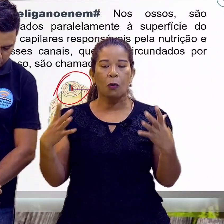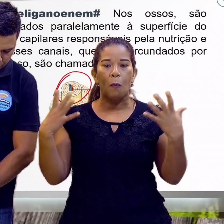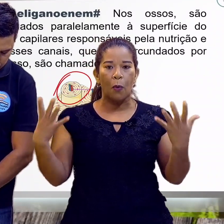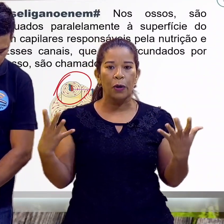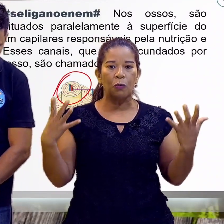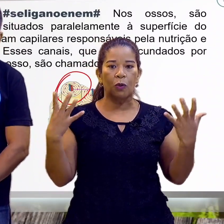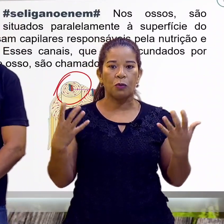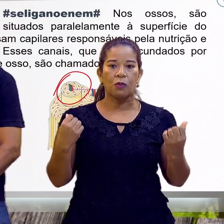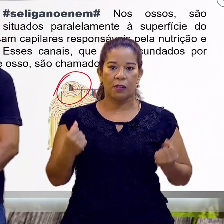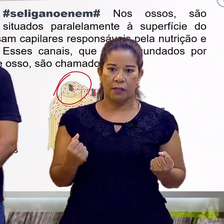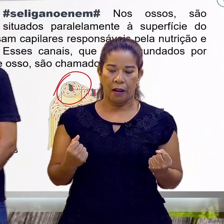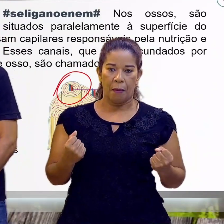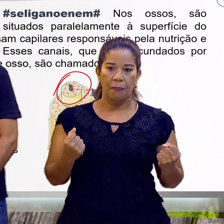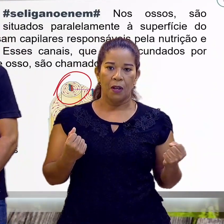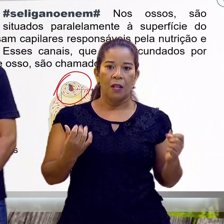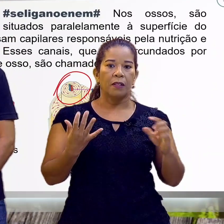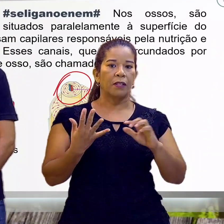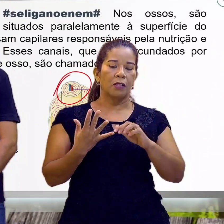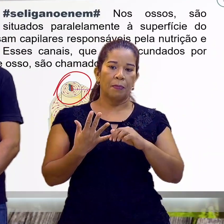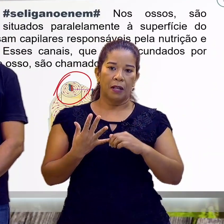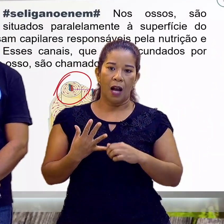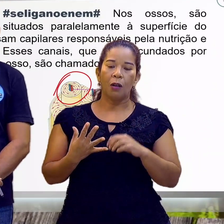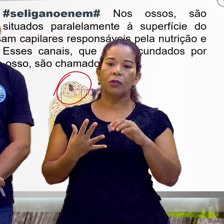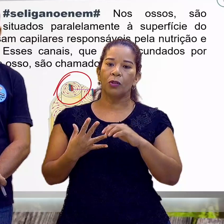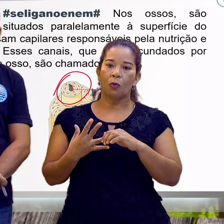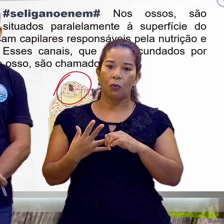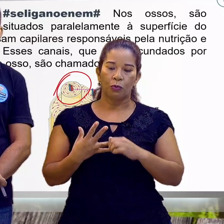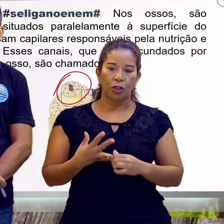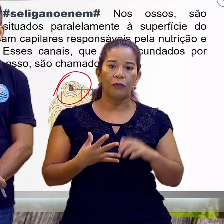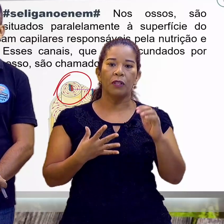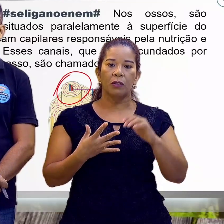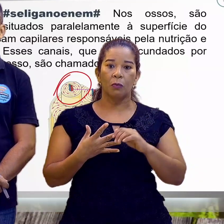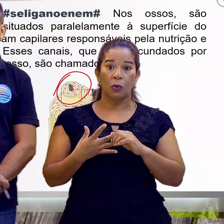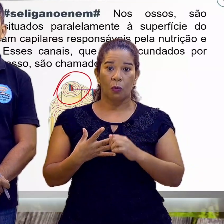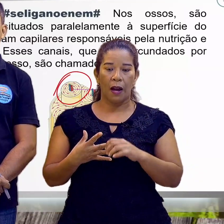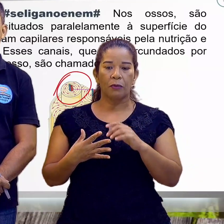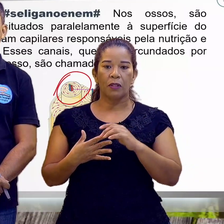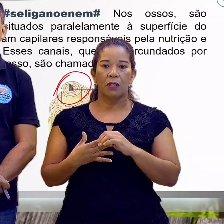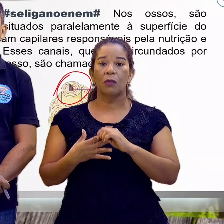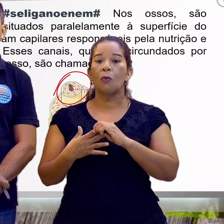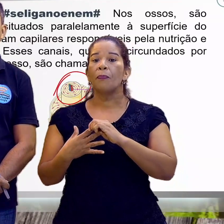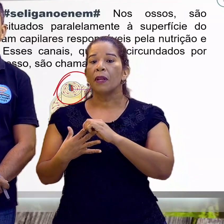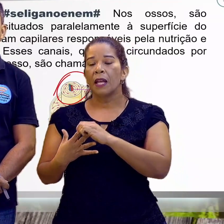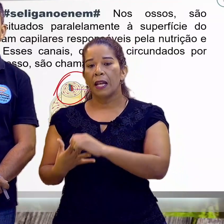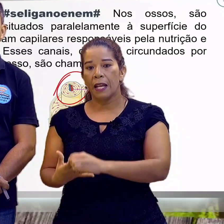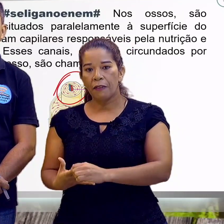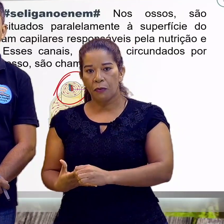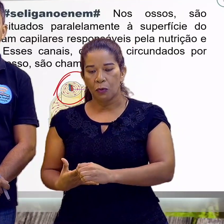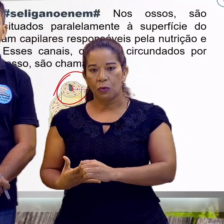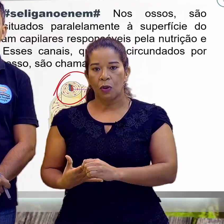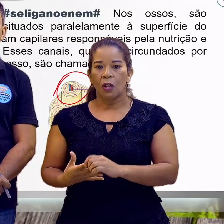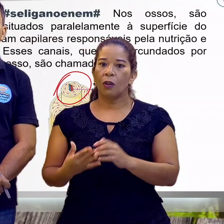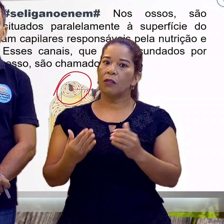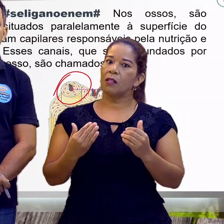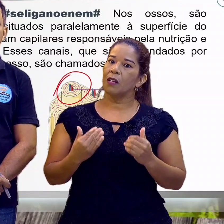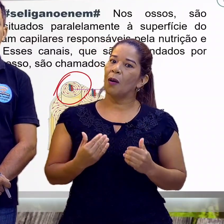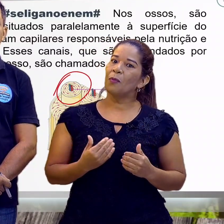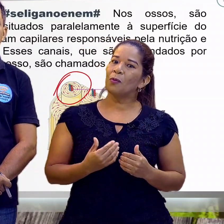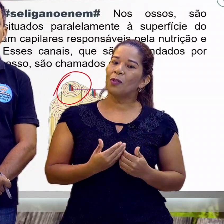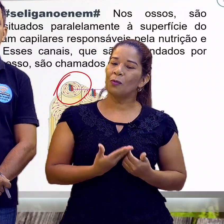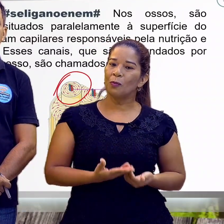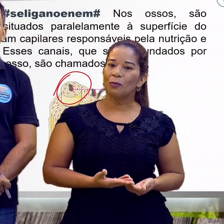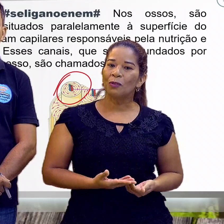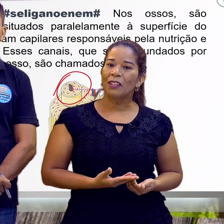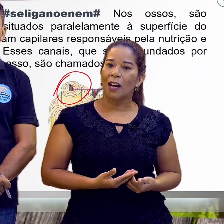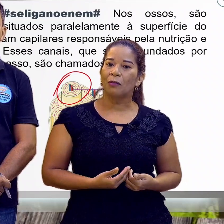importantes e que compõem o nosso sistema. Tecido epitelial, tecido conjuntivo, tecido muscular e o tecido nervoso. Nós estamos